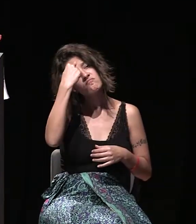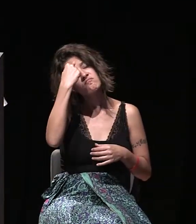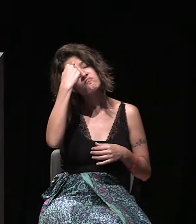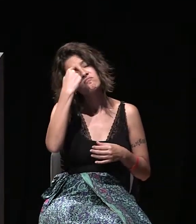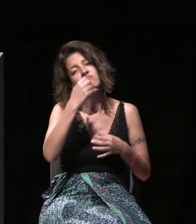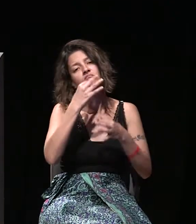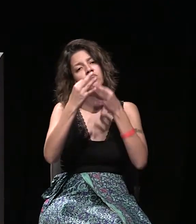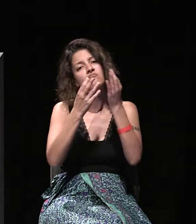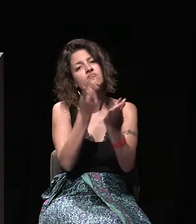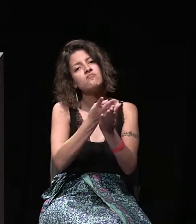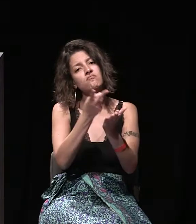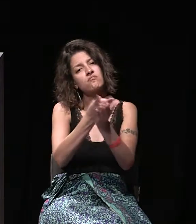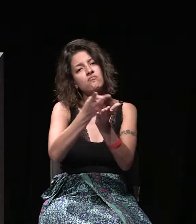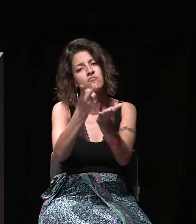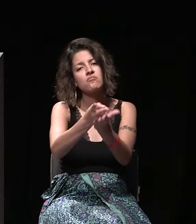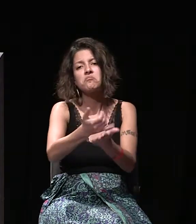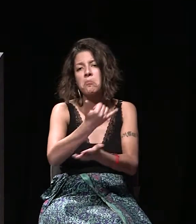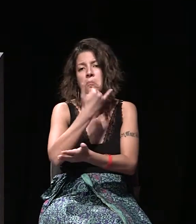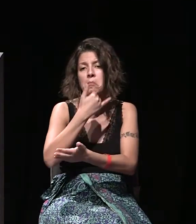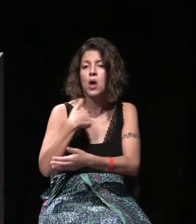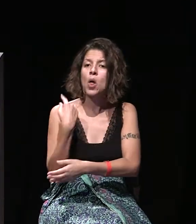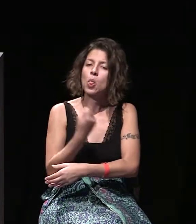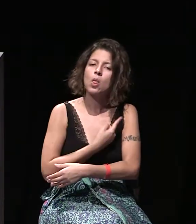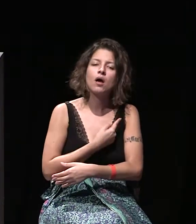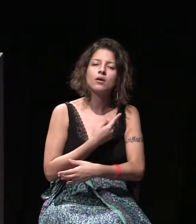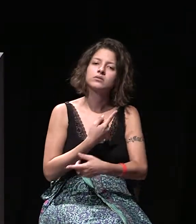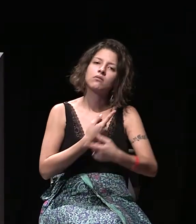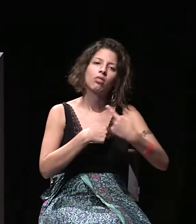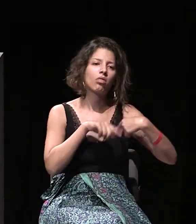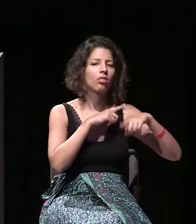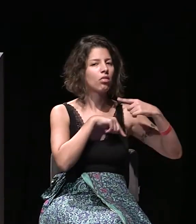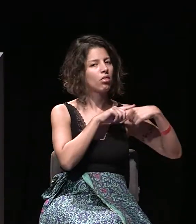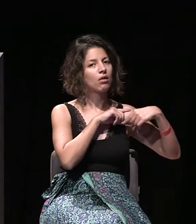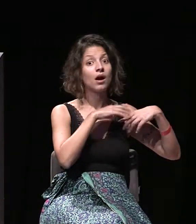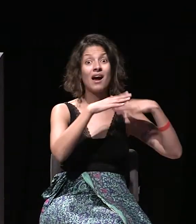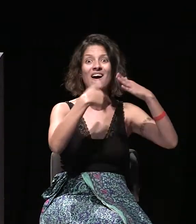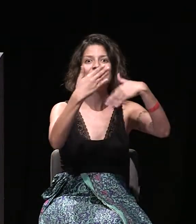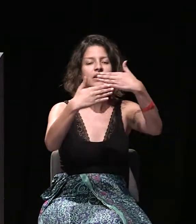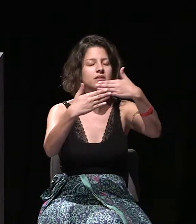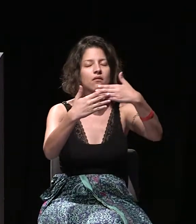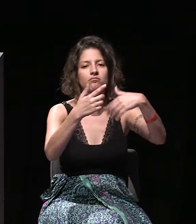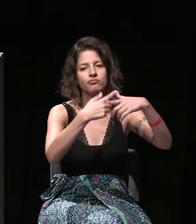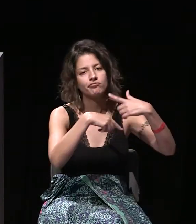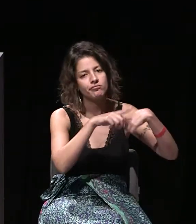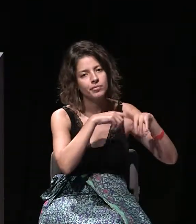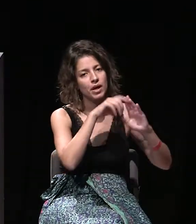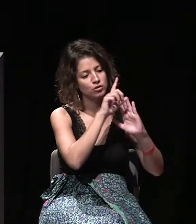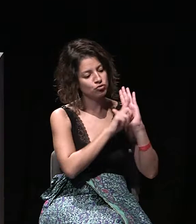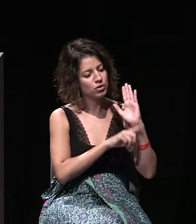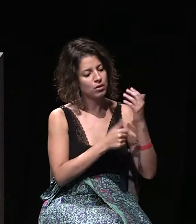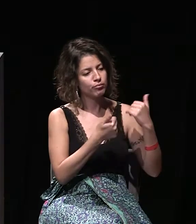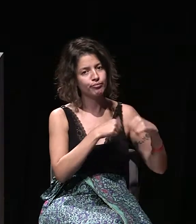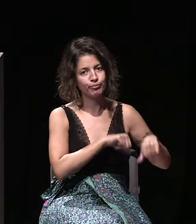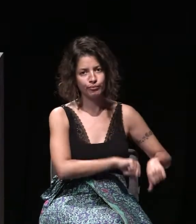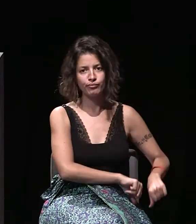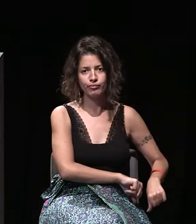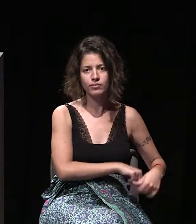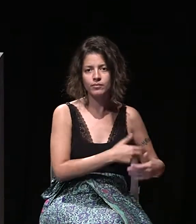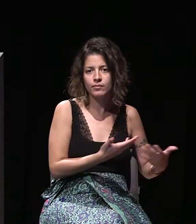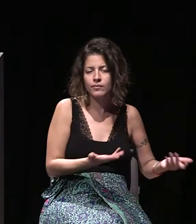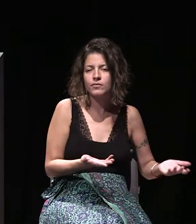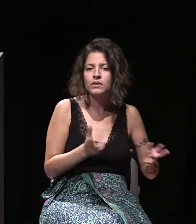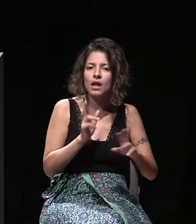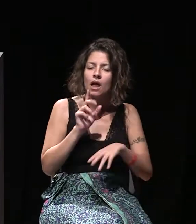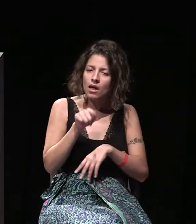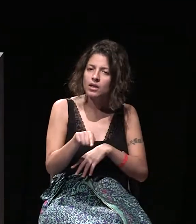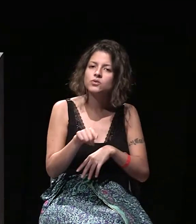essas visões, nós vamos ir para trás em vez de ir para frente no exercício dos direitos das pessoas. É isso